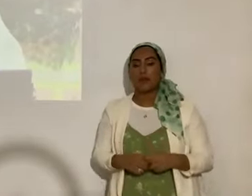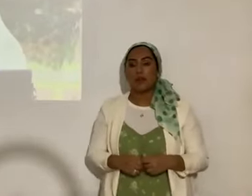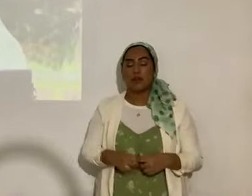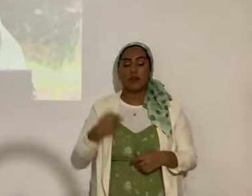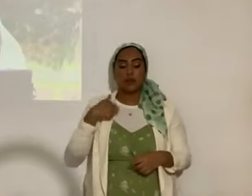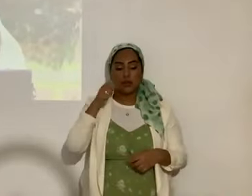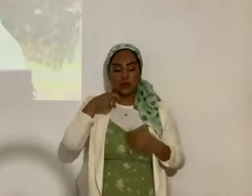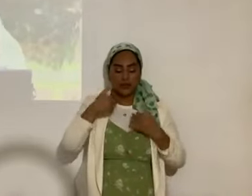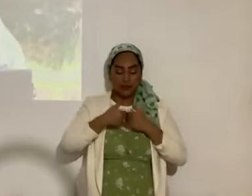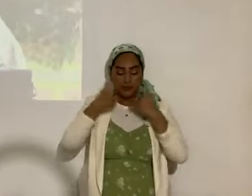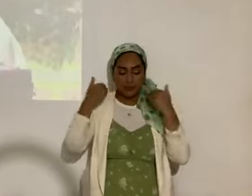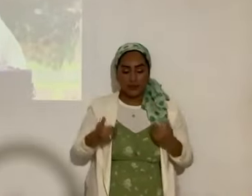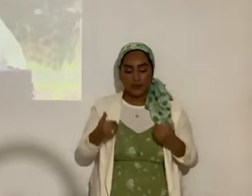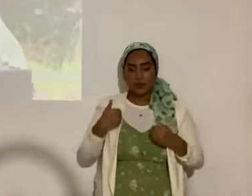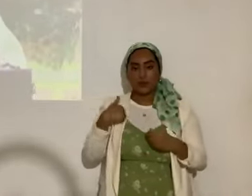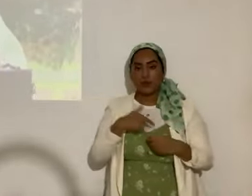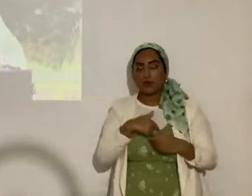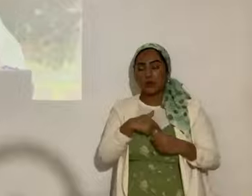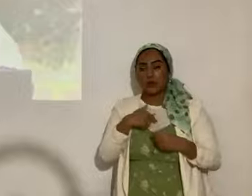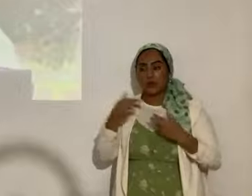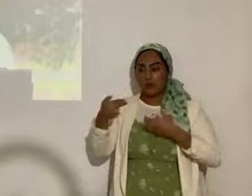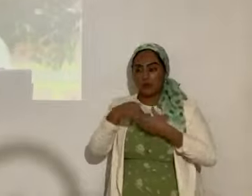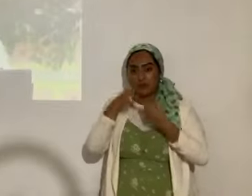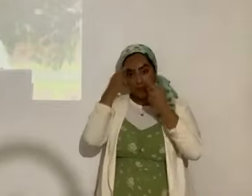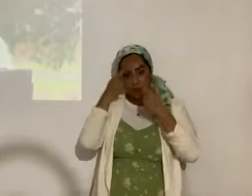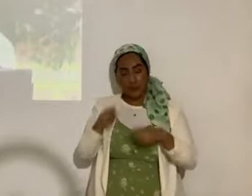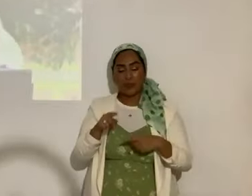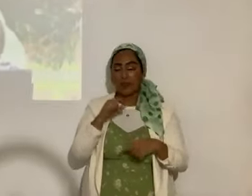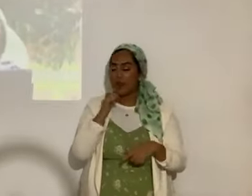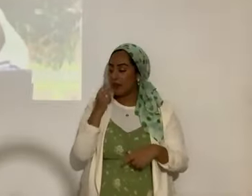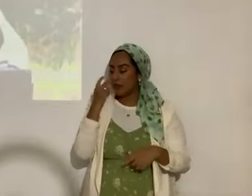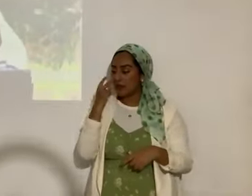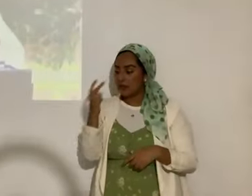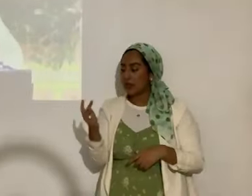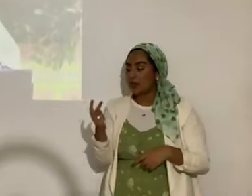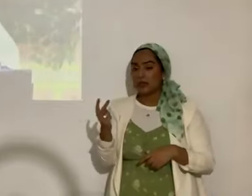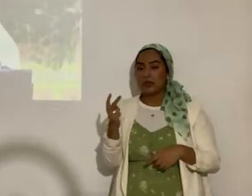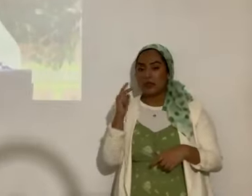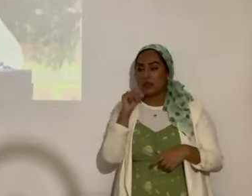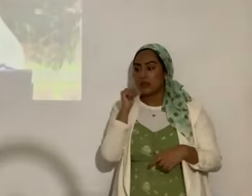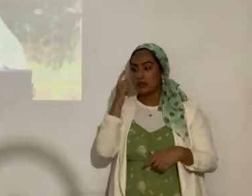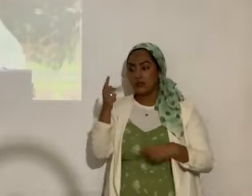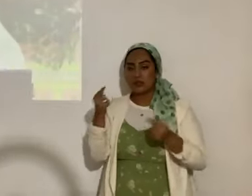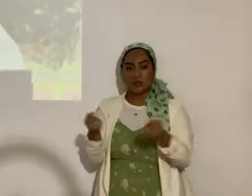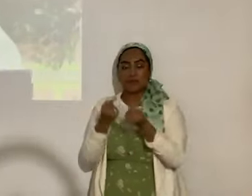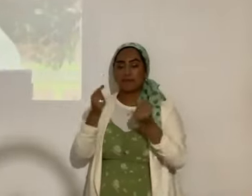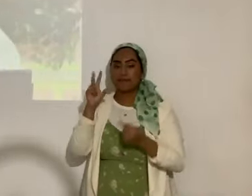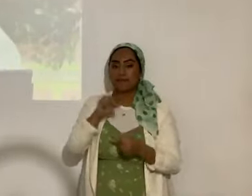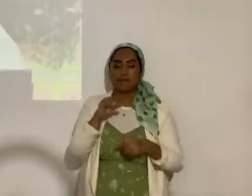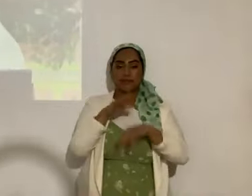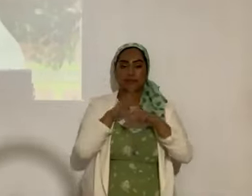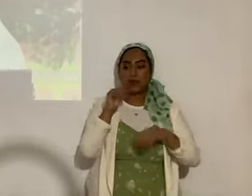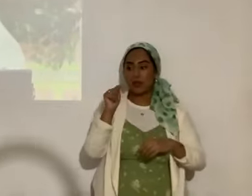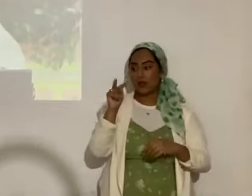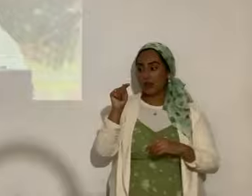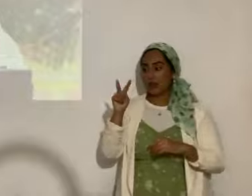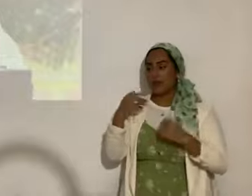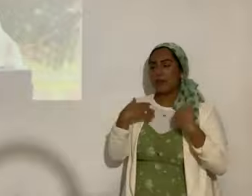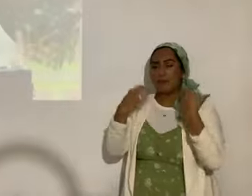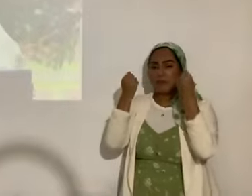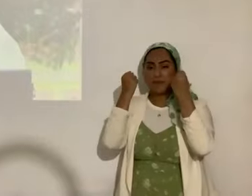tenemos que apartar nuestros ojos nosotros que estamos en los pactos y no ver lo que es agradable la carne en la televisión ya